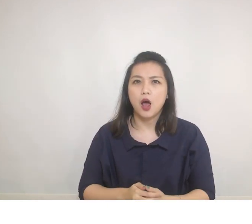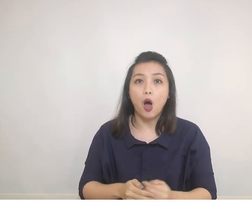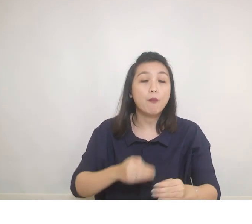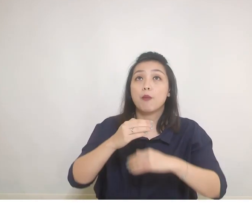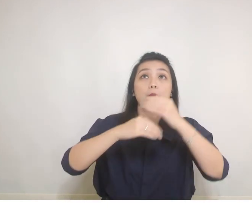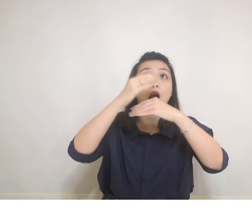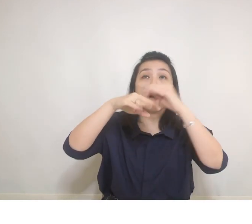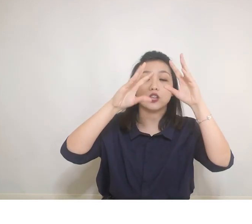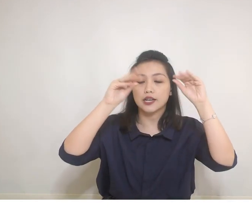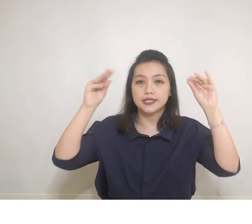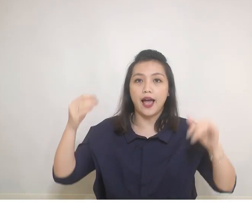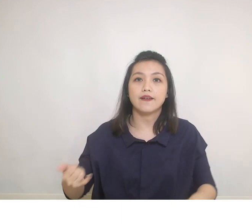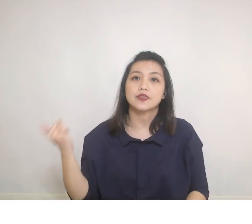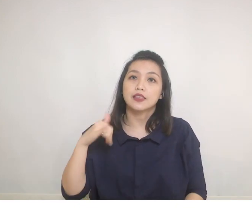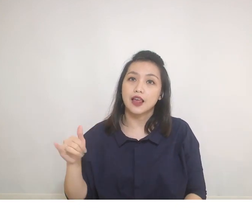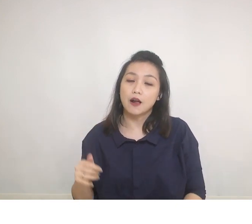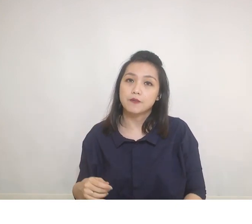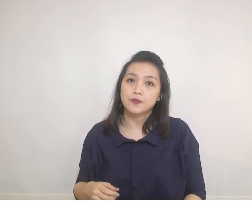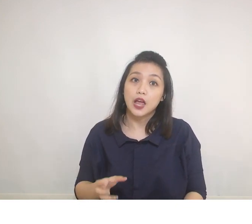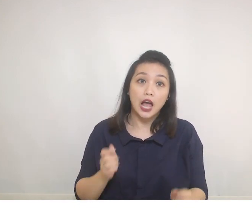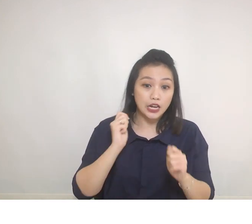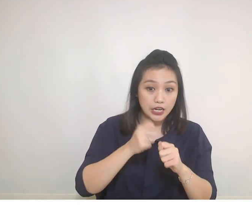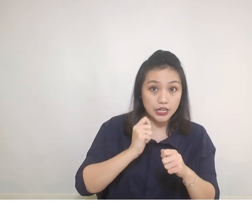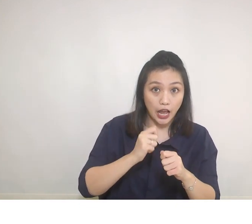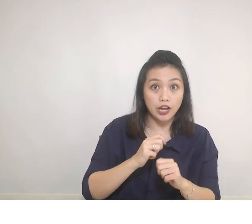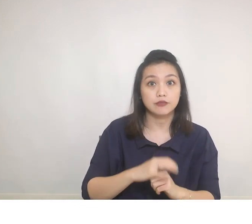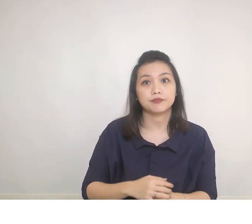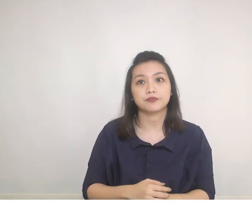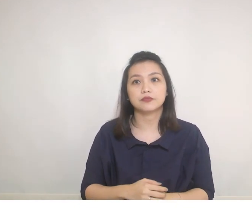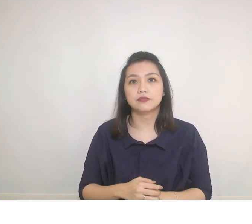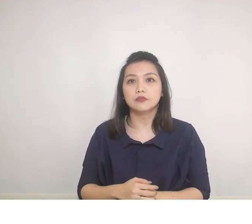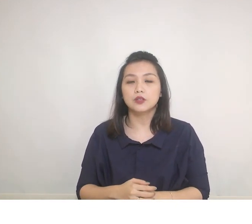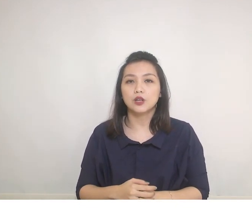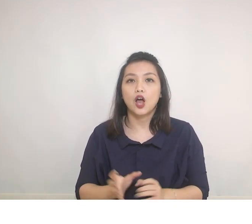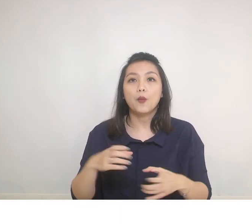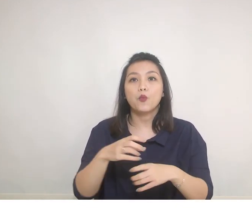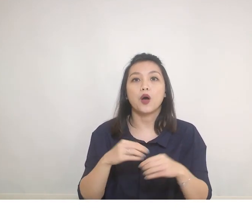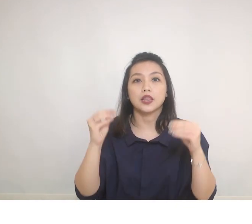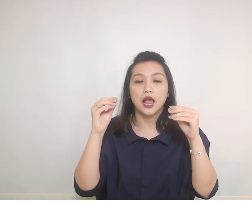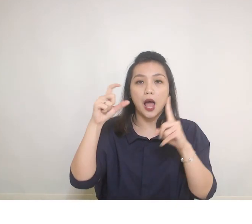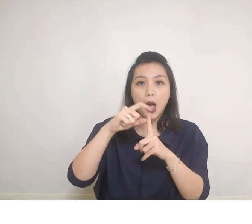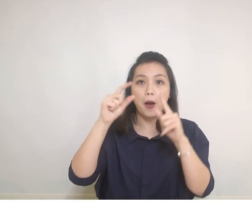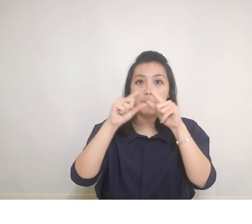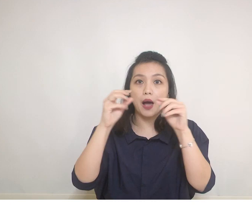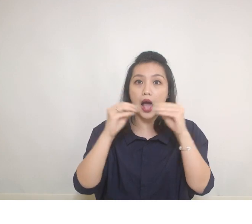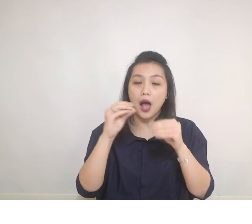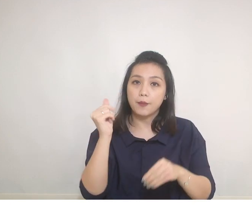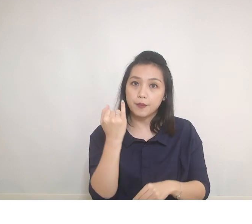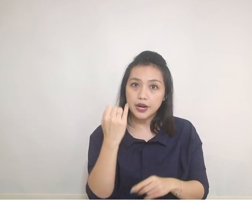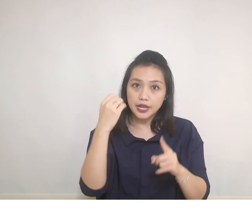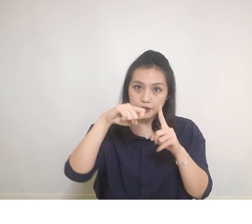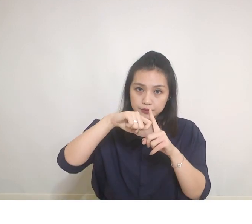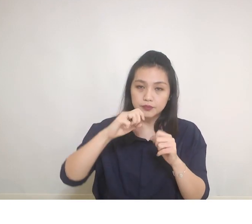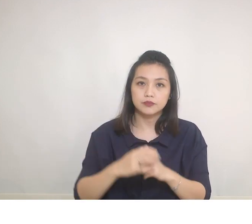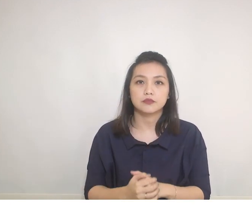perusahaan yang satu, ya, Anda sedang jalani ini. Iya, membangun satu pabrik yang saya sedang geluti itu kayak gitu. Nah, terus akhirnya